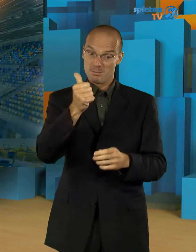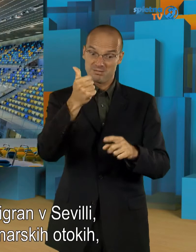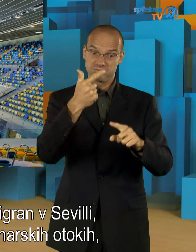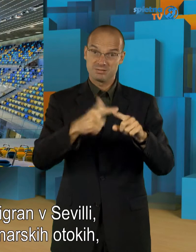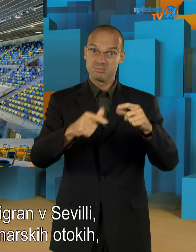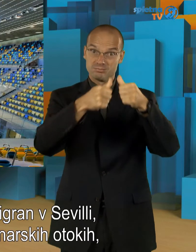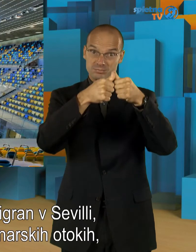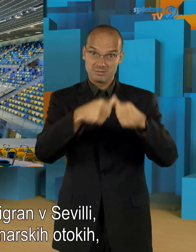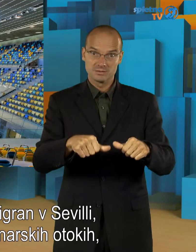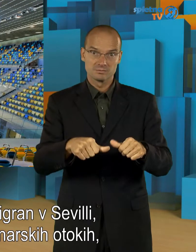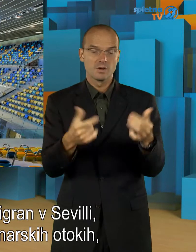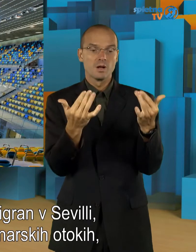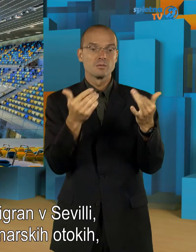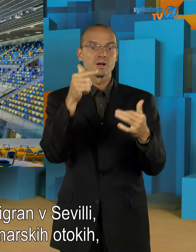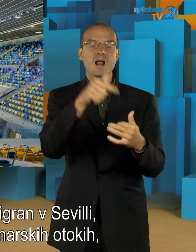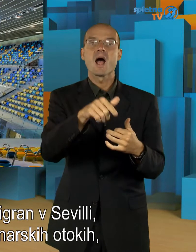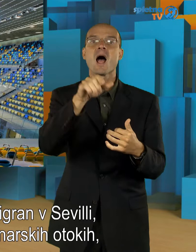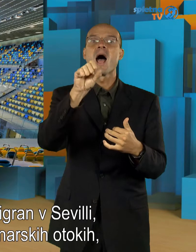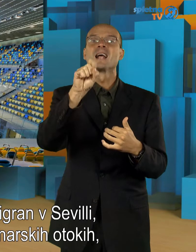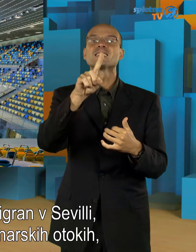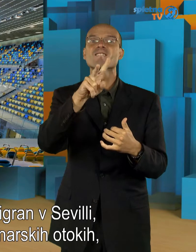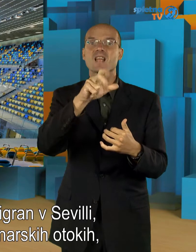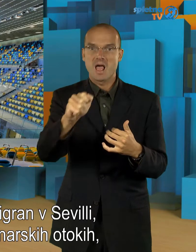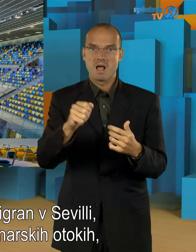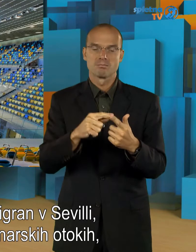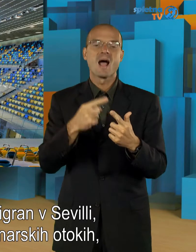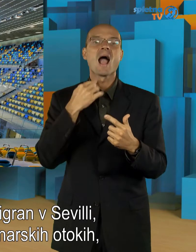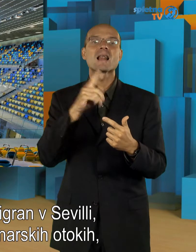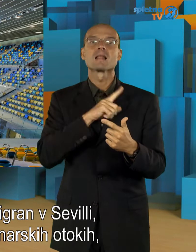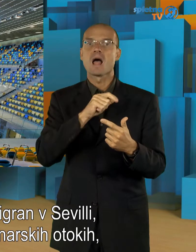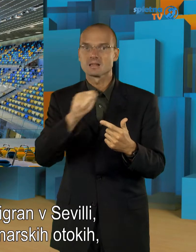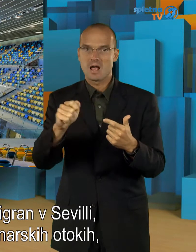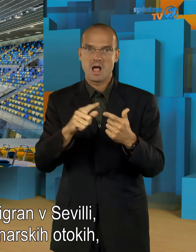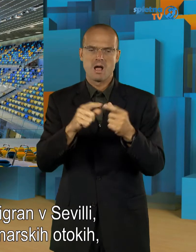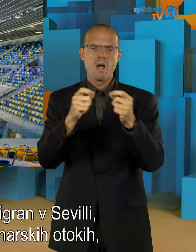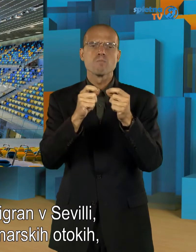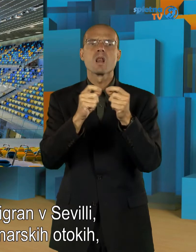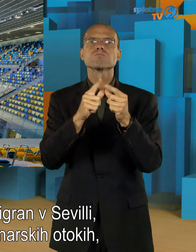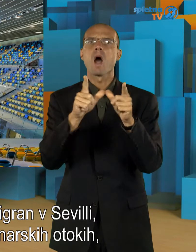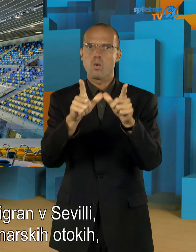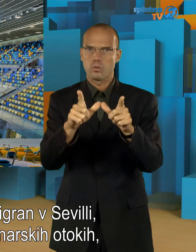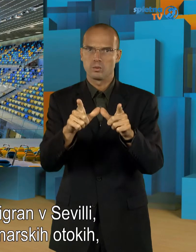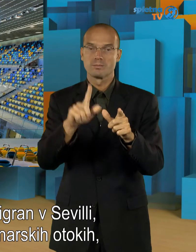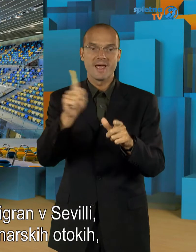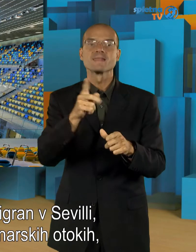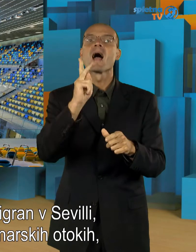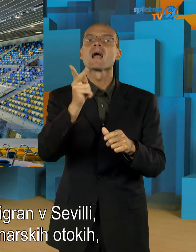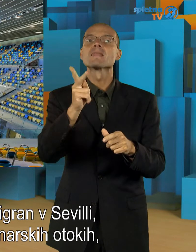Prvi del prvenstva bo odigran v Sevilji, Granadi, Bilbau in na Kanarskih otokih, drugi del pa v Barceloni